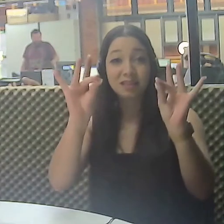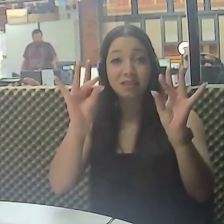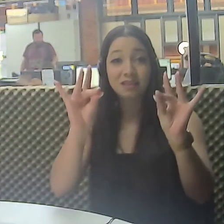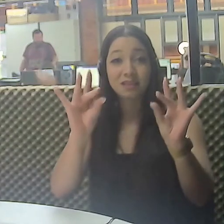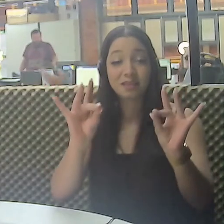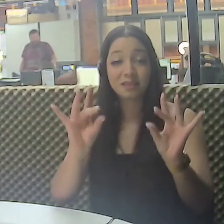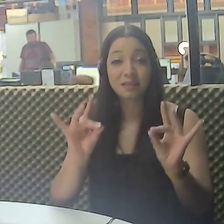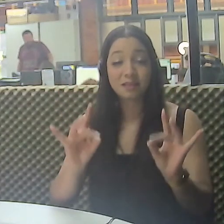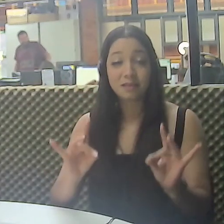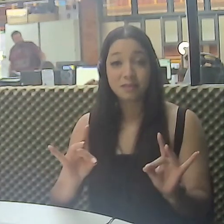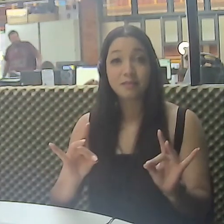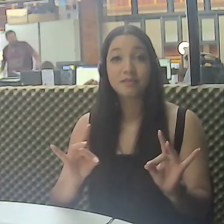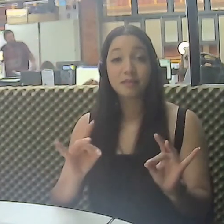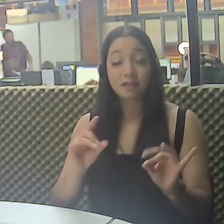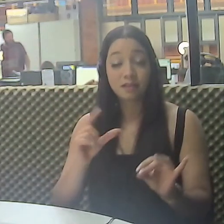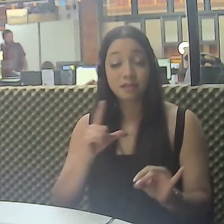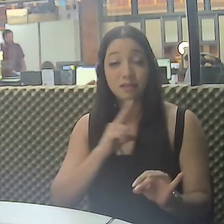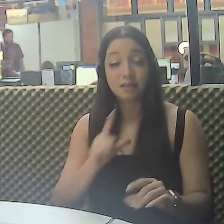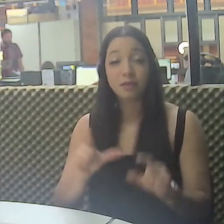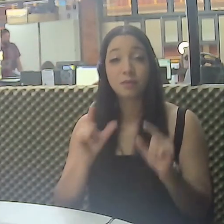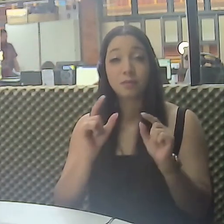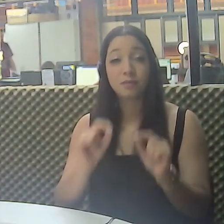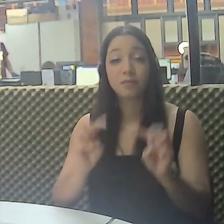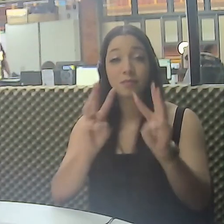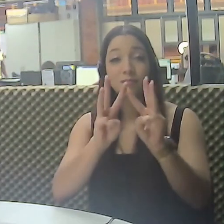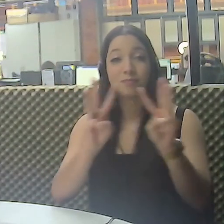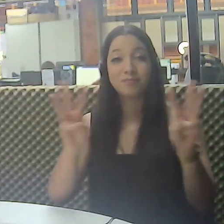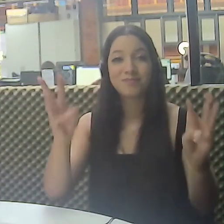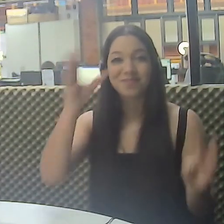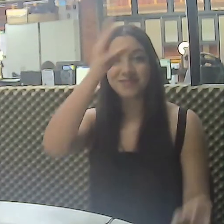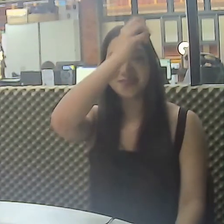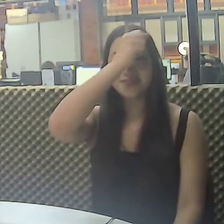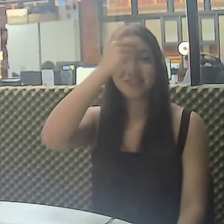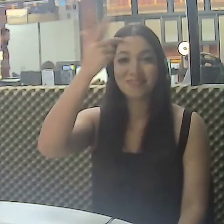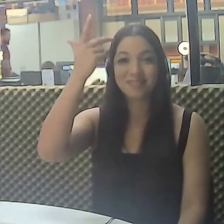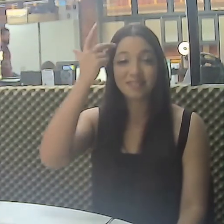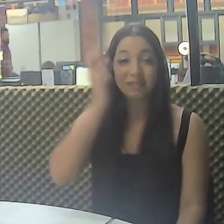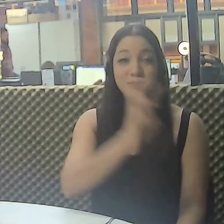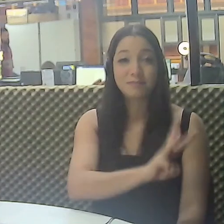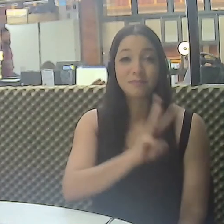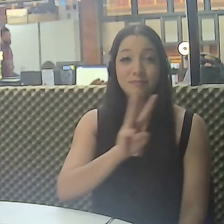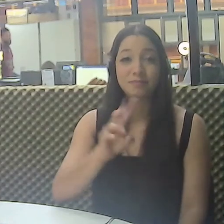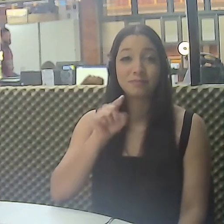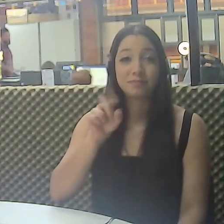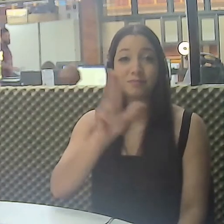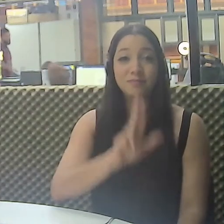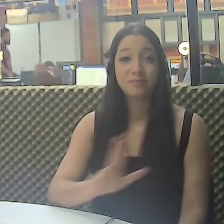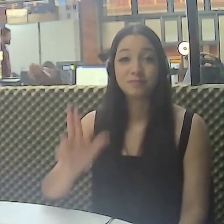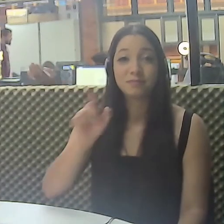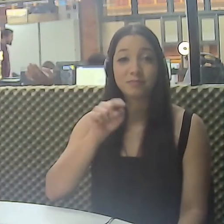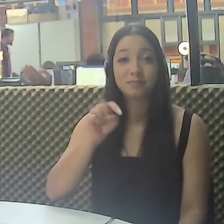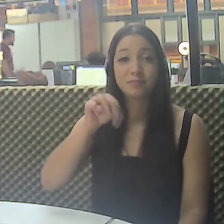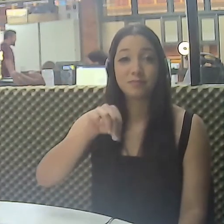processo seletivo, eu repito, você encontra também lá no portal da Prefeitura, no